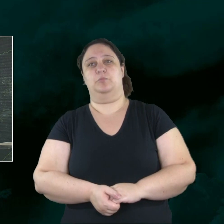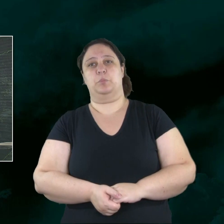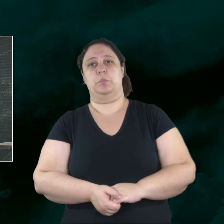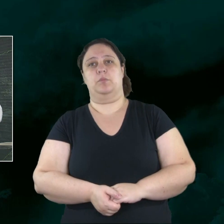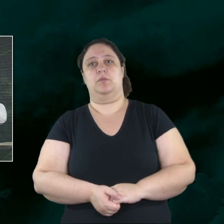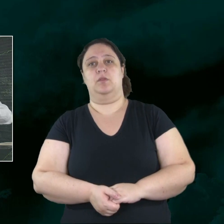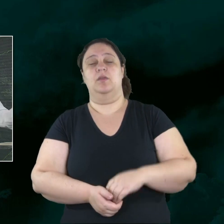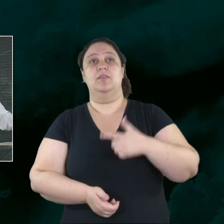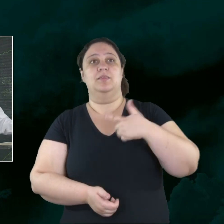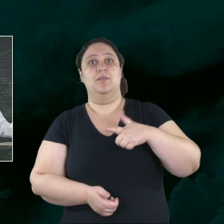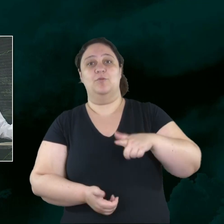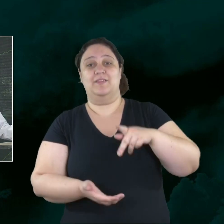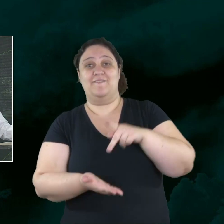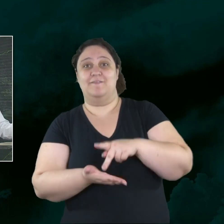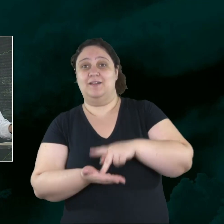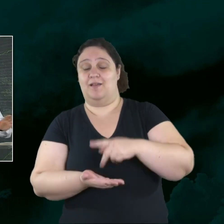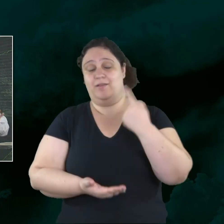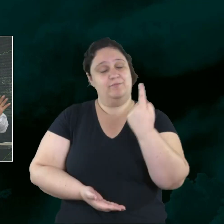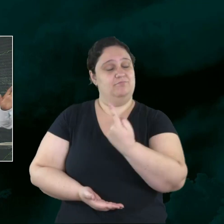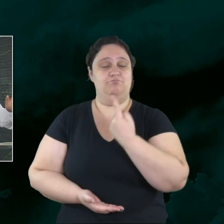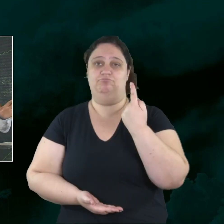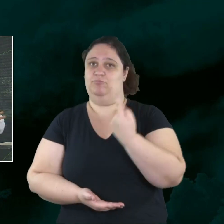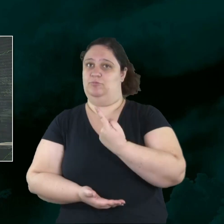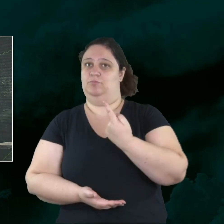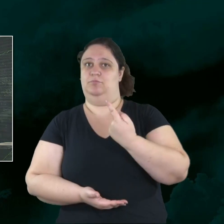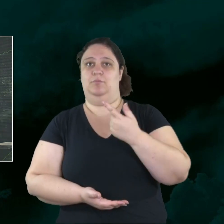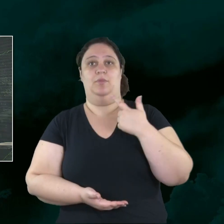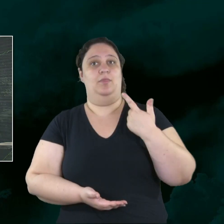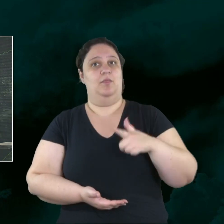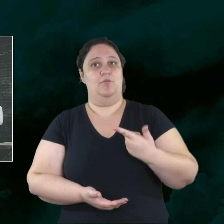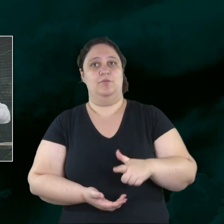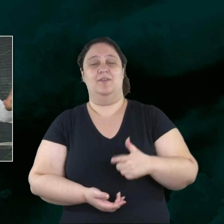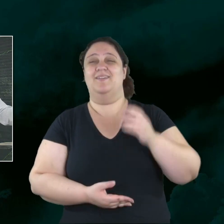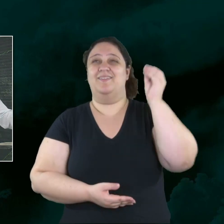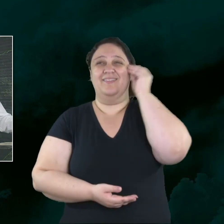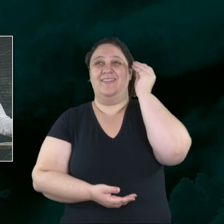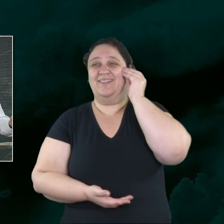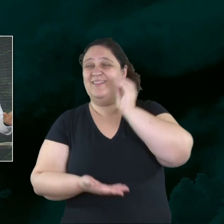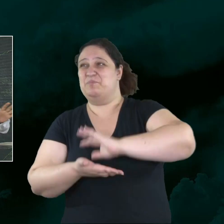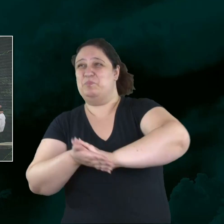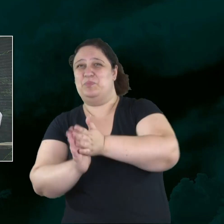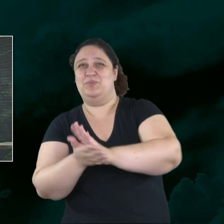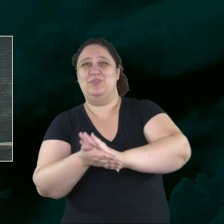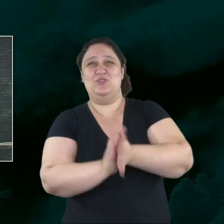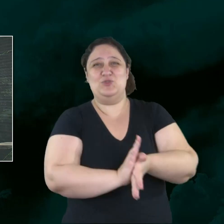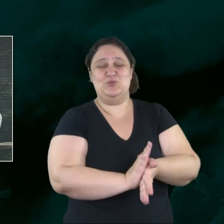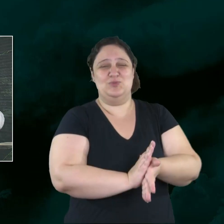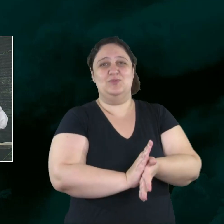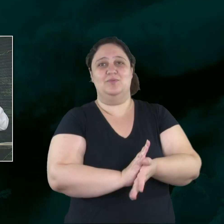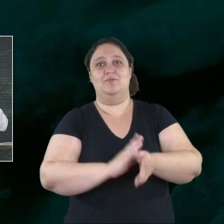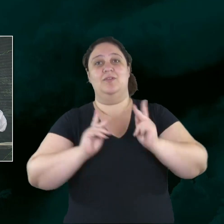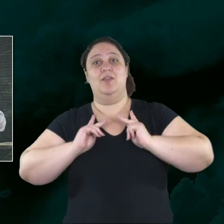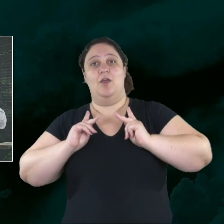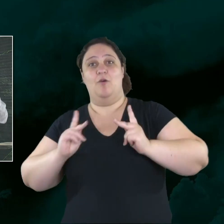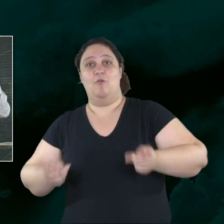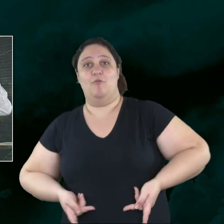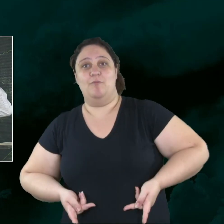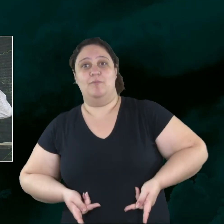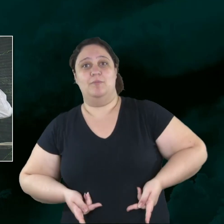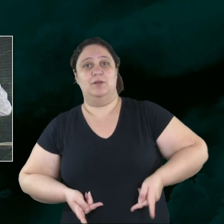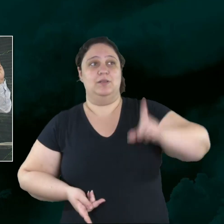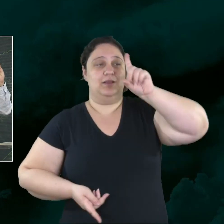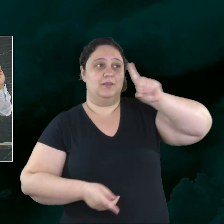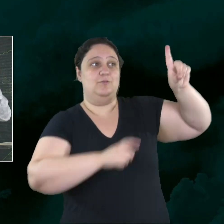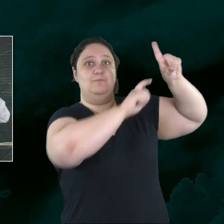a verdade única nesse universo. Eles estão tentando derrubar tudo isso, tirar o homem da dependência